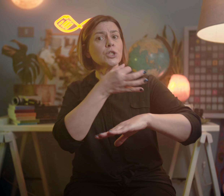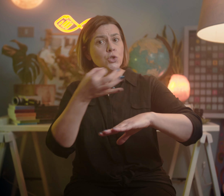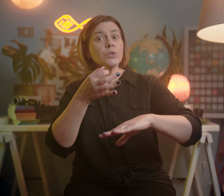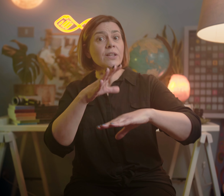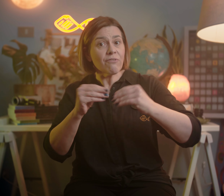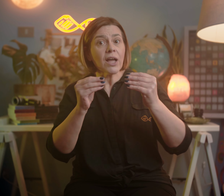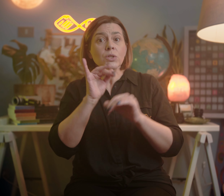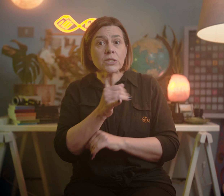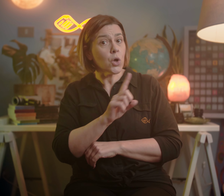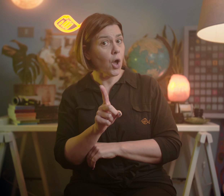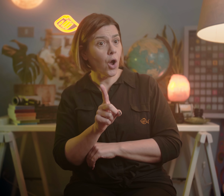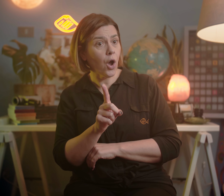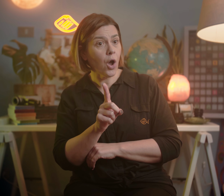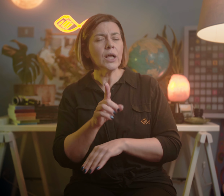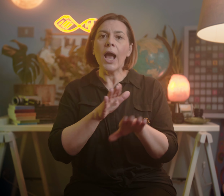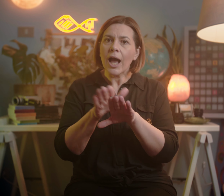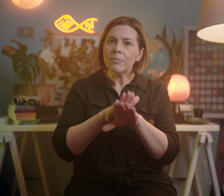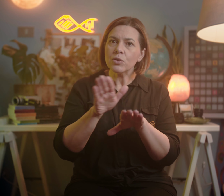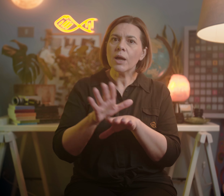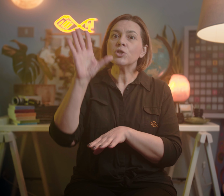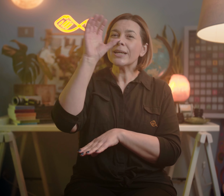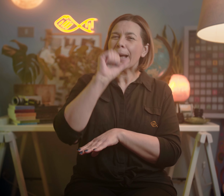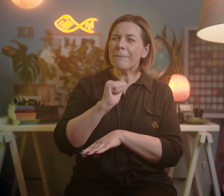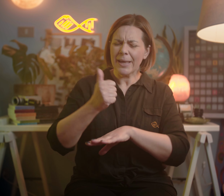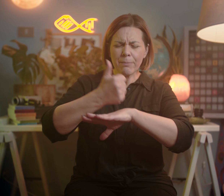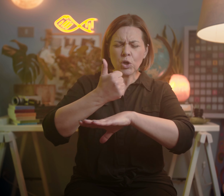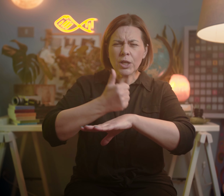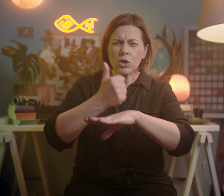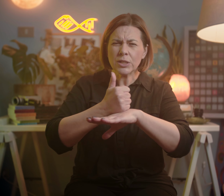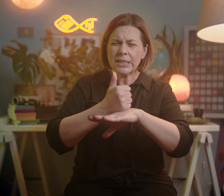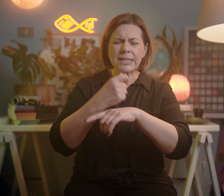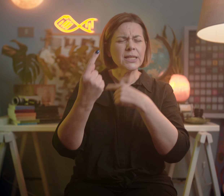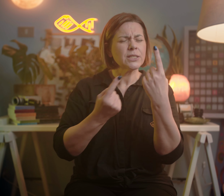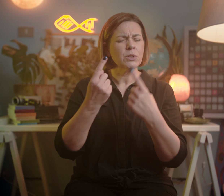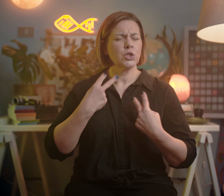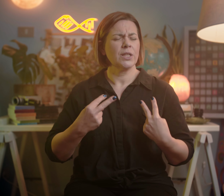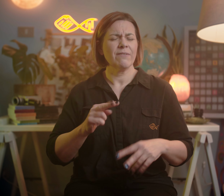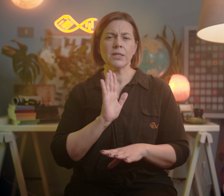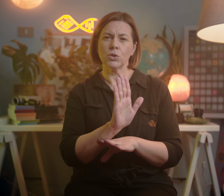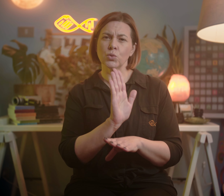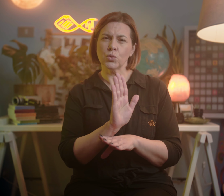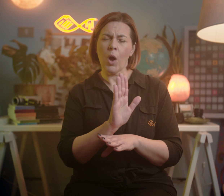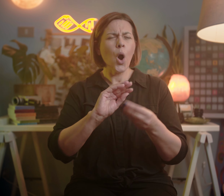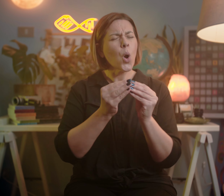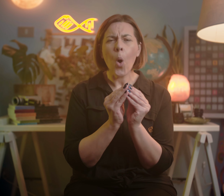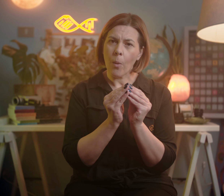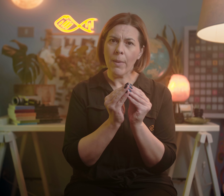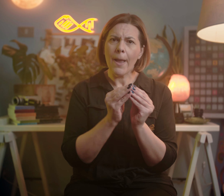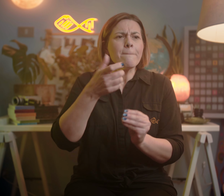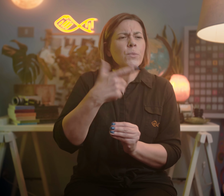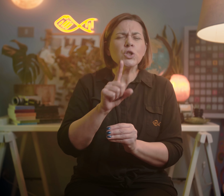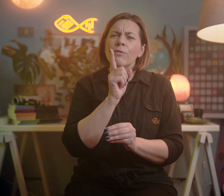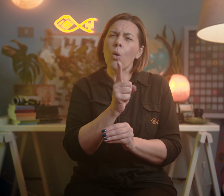Abituiamoci a discutere e comprendere le motivazioni dei personaggi nelle situazioni in cui si trovano. Perché in questo